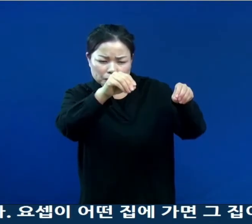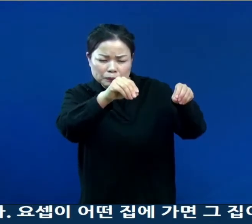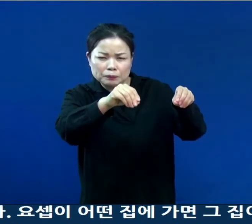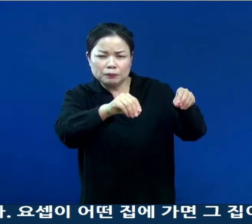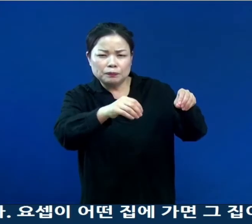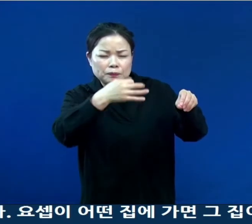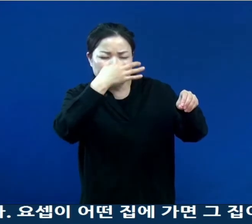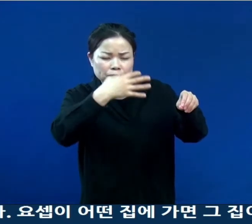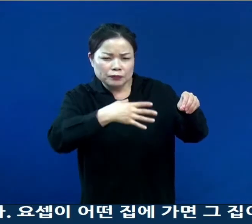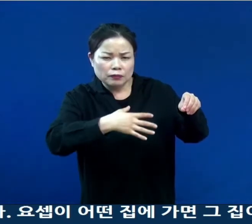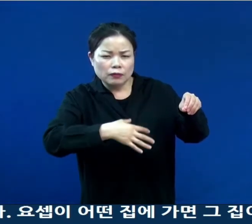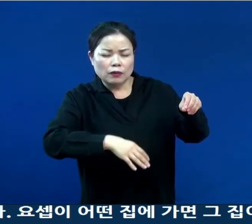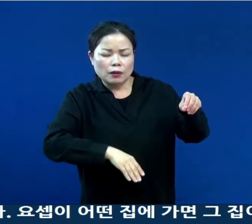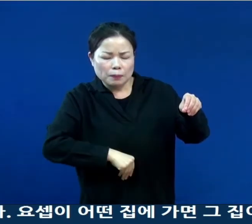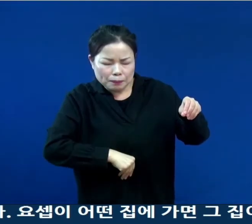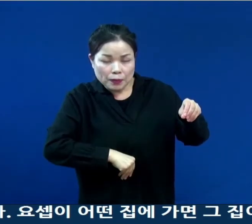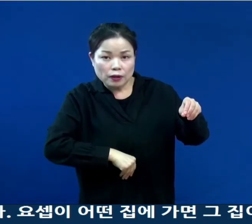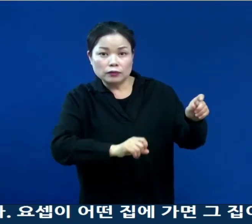살아나는 복을 받게 됩니다.